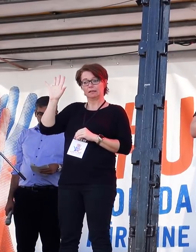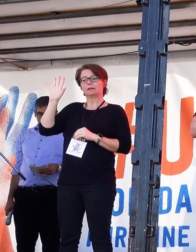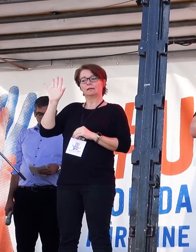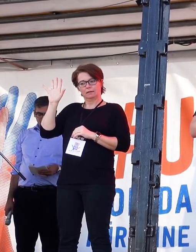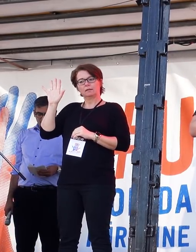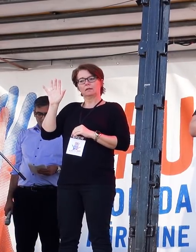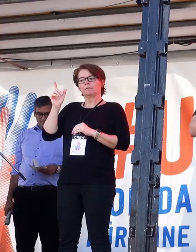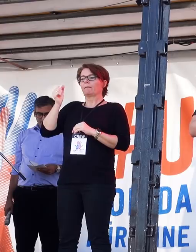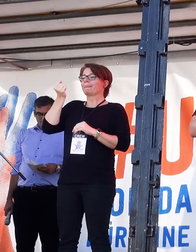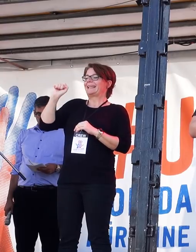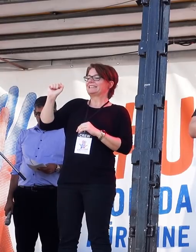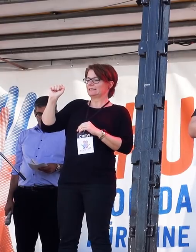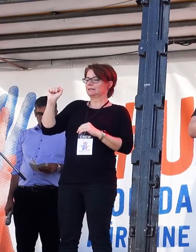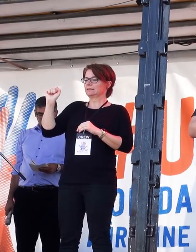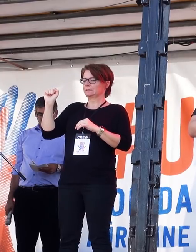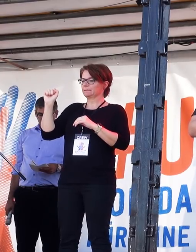vor.